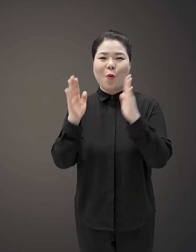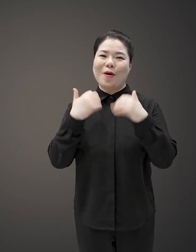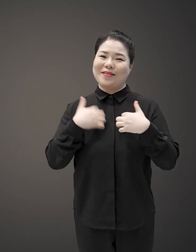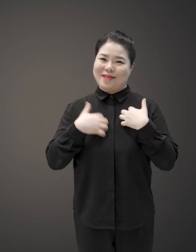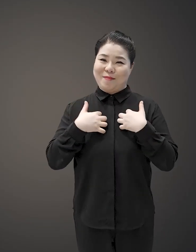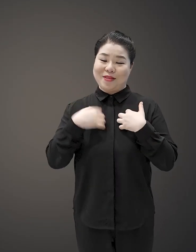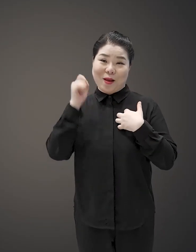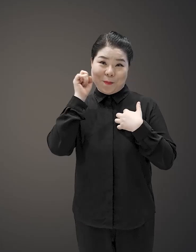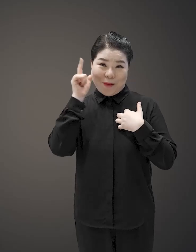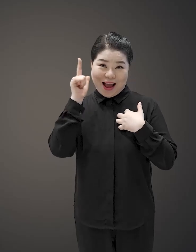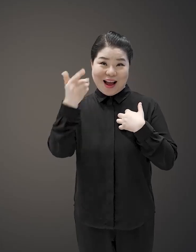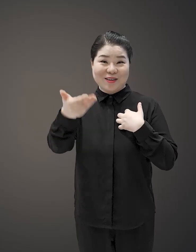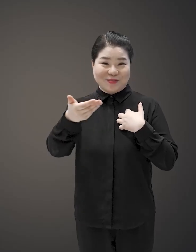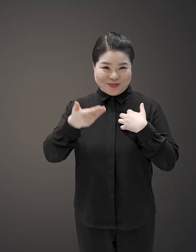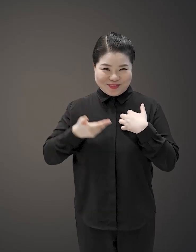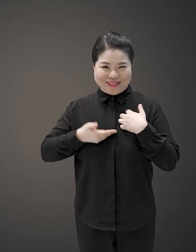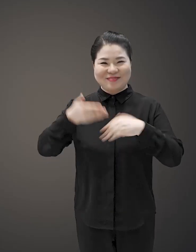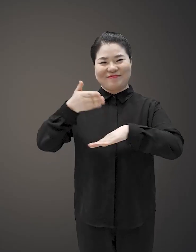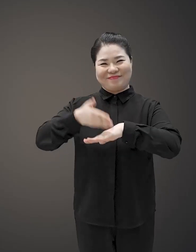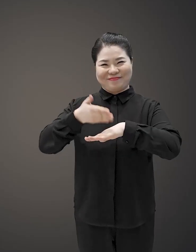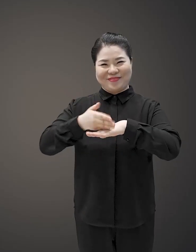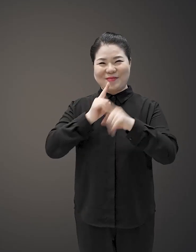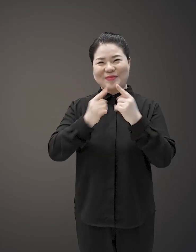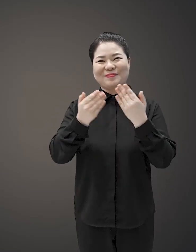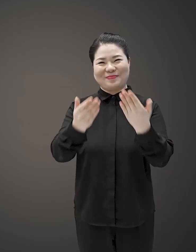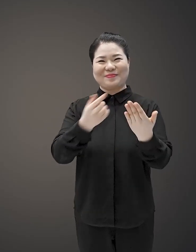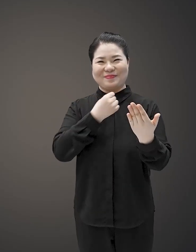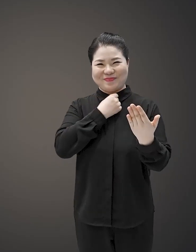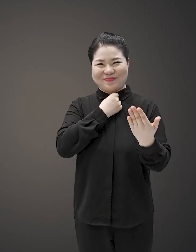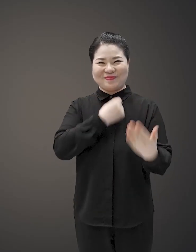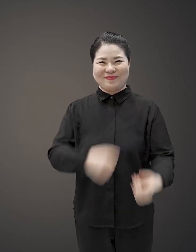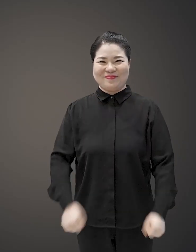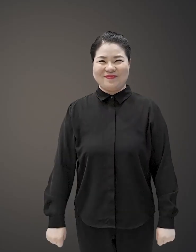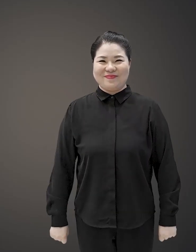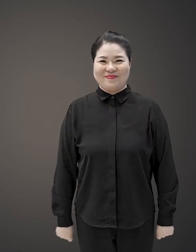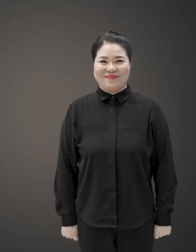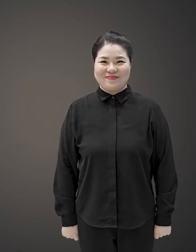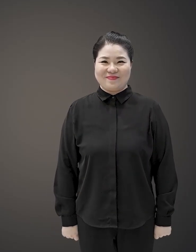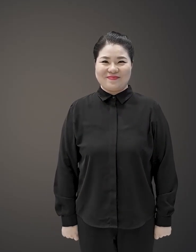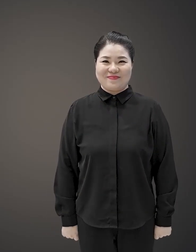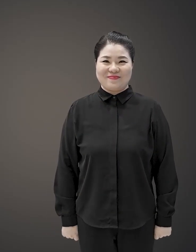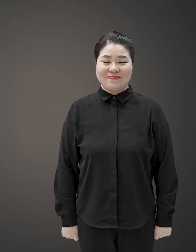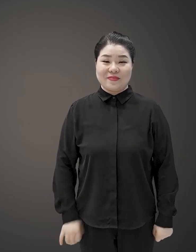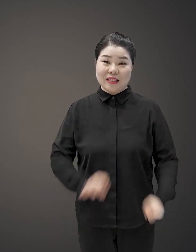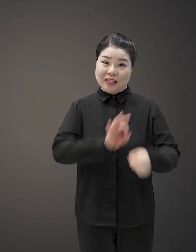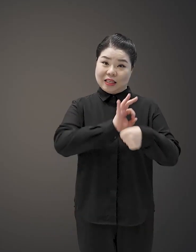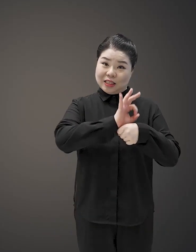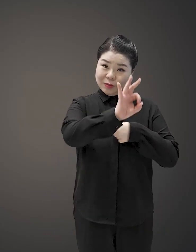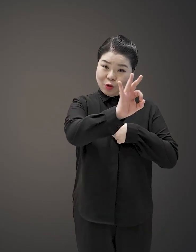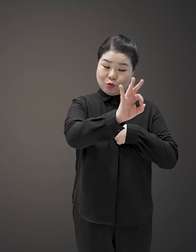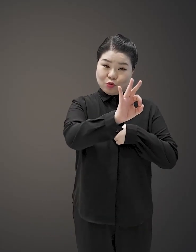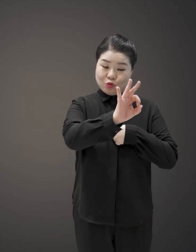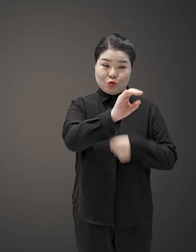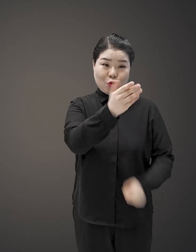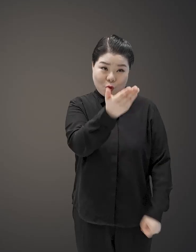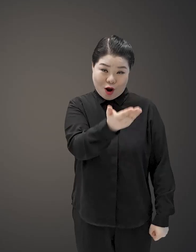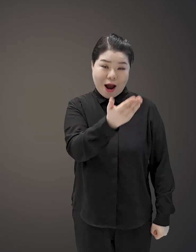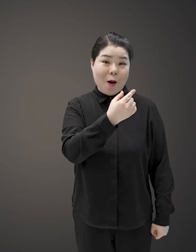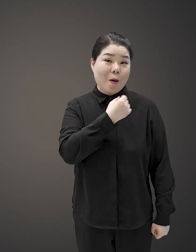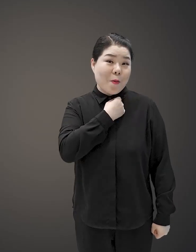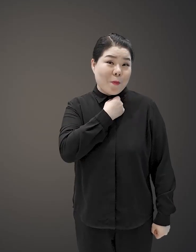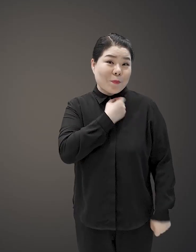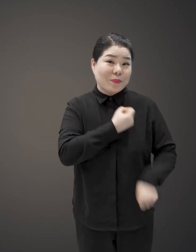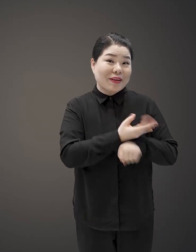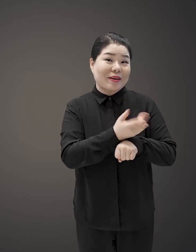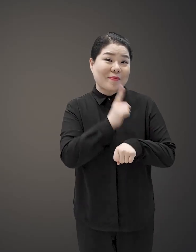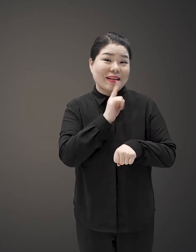하는지 공부라는 걸 되게 재밌다는 걸 알려주셔서 정말 감사하다고 전해드리고 싶어요. 질문 11. 10년 후 나에게 하고 싶은